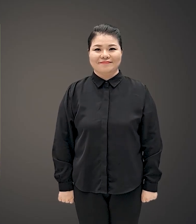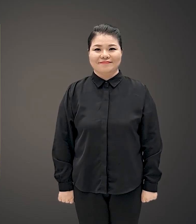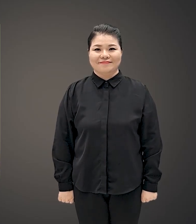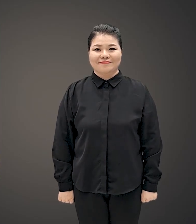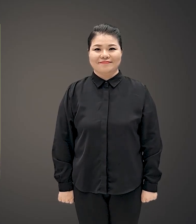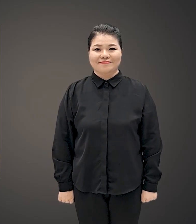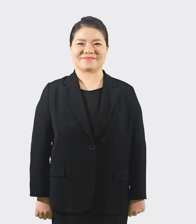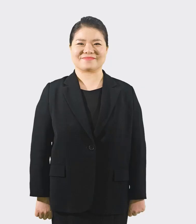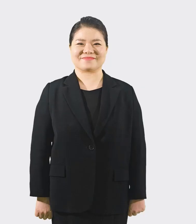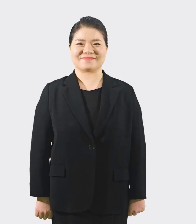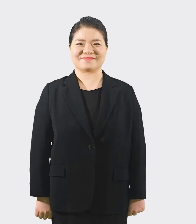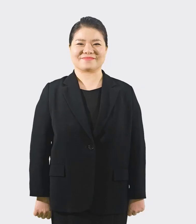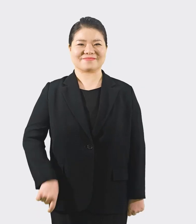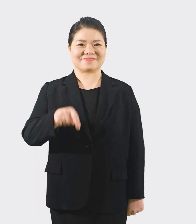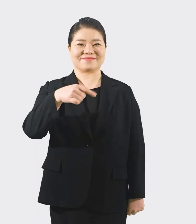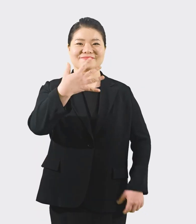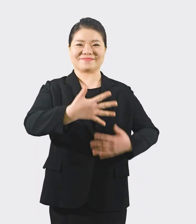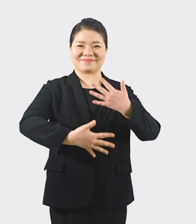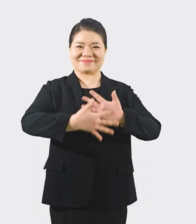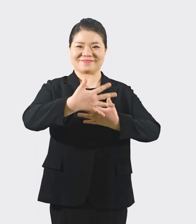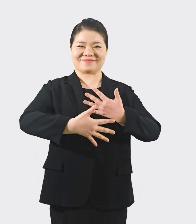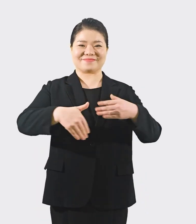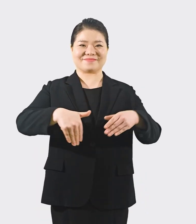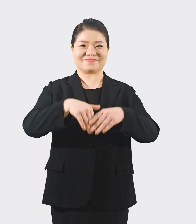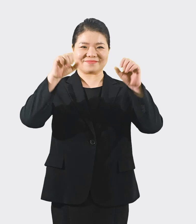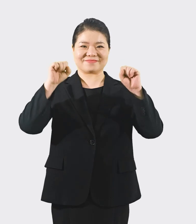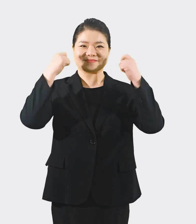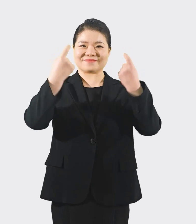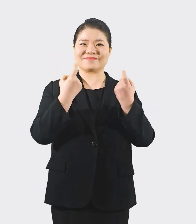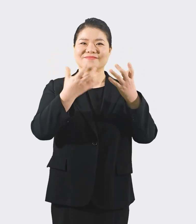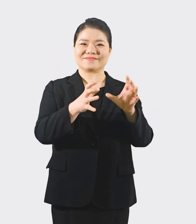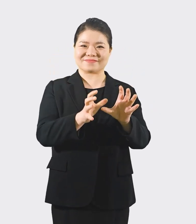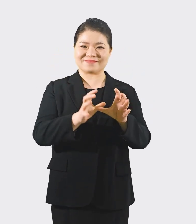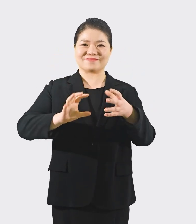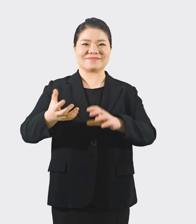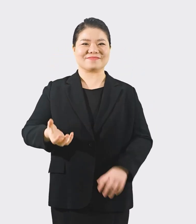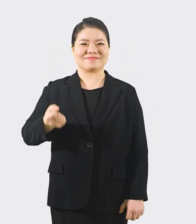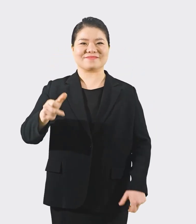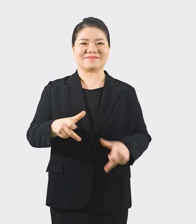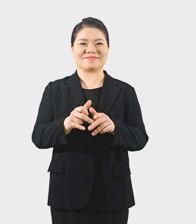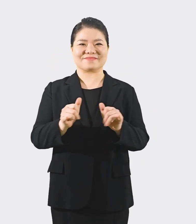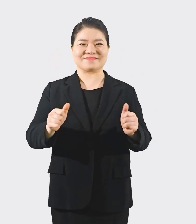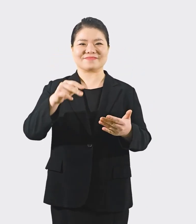출판사 사계절. 본 영상은 문화체육관광부